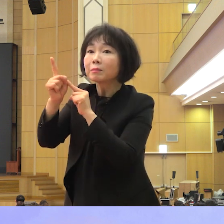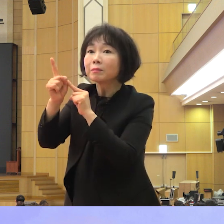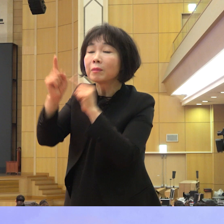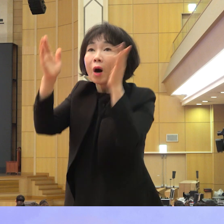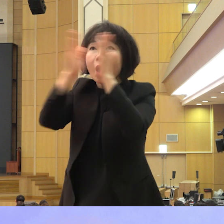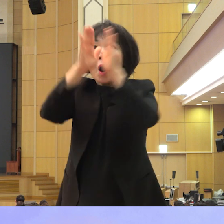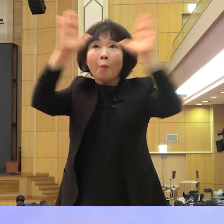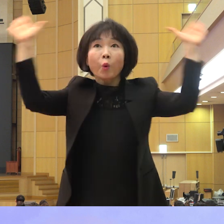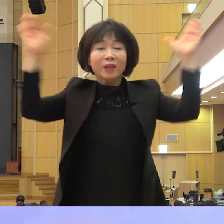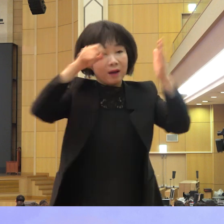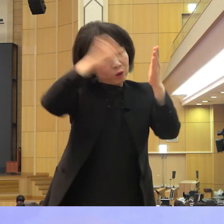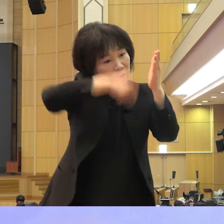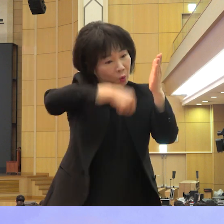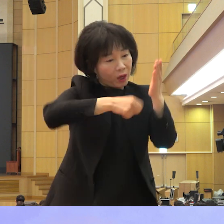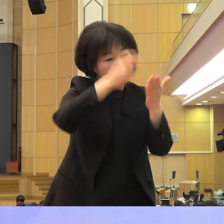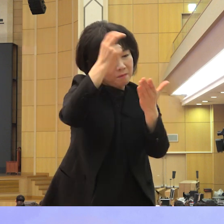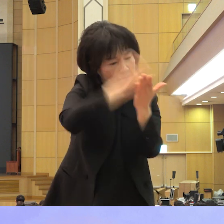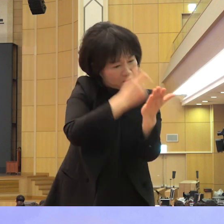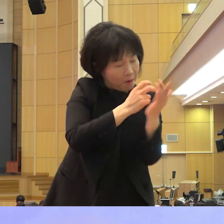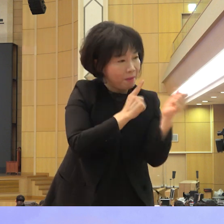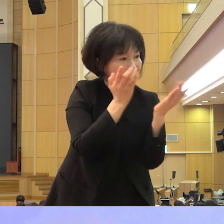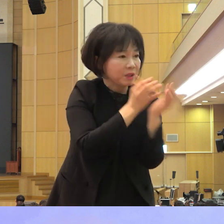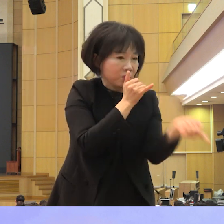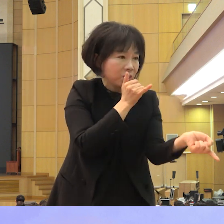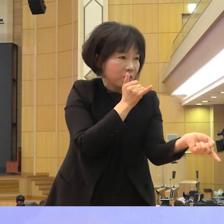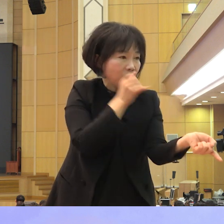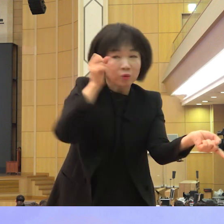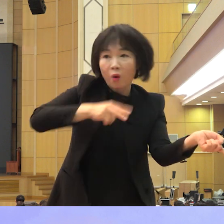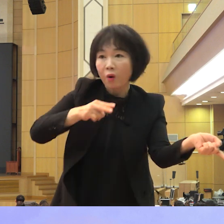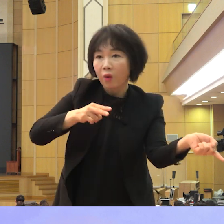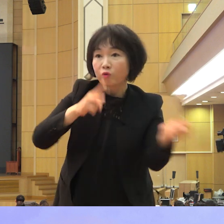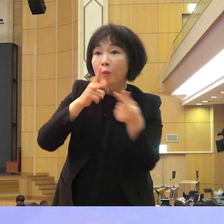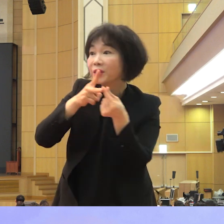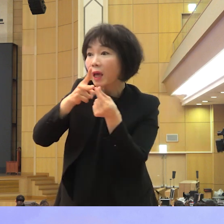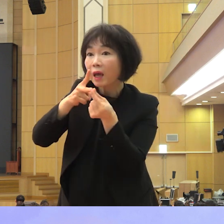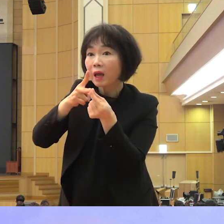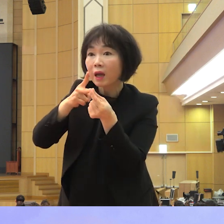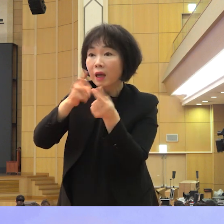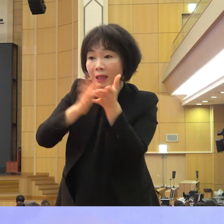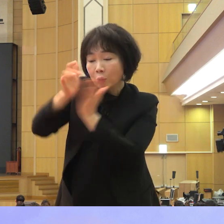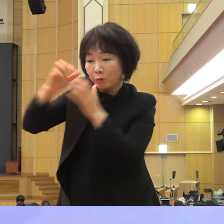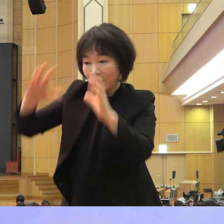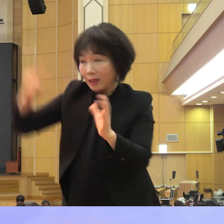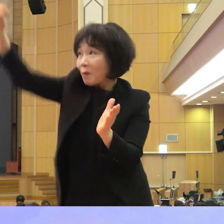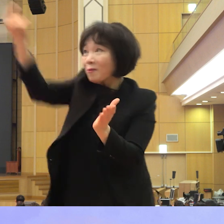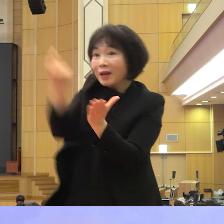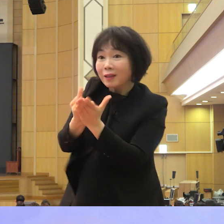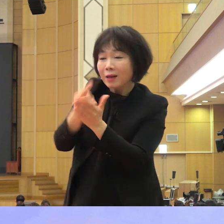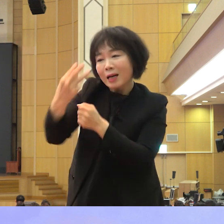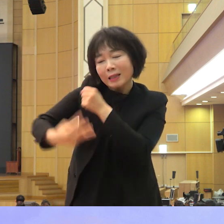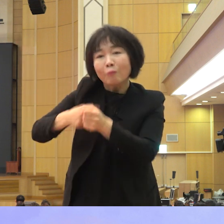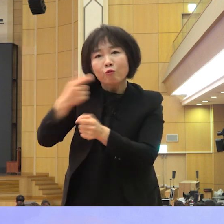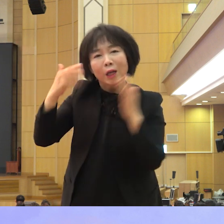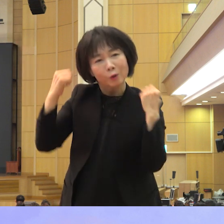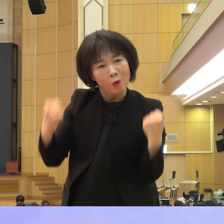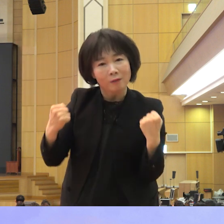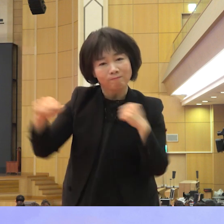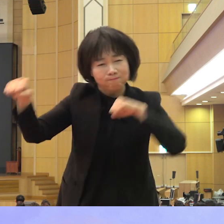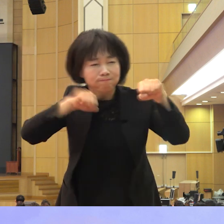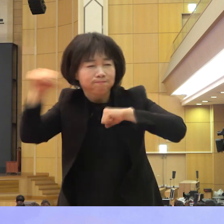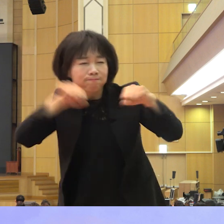모세가 기록한 율법의 말씀이 있고요, 그리고 예수님이 이 땅에 와서 3년 6개월 동안